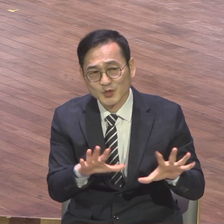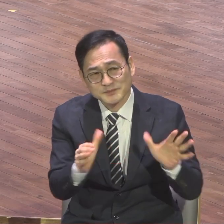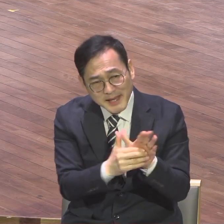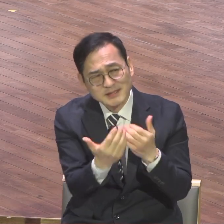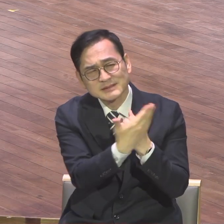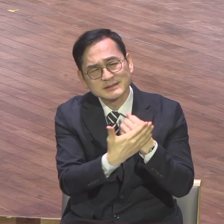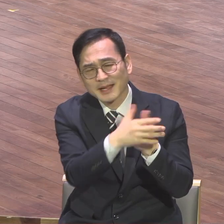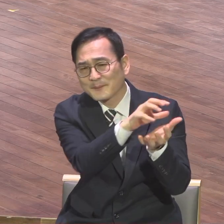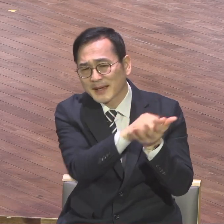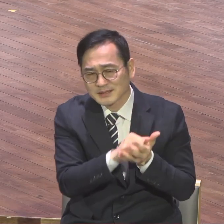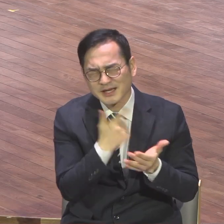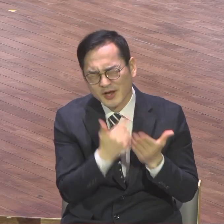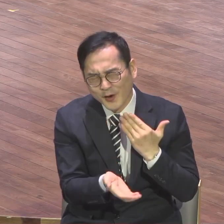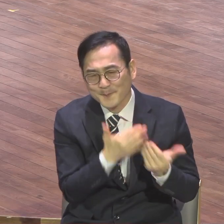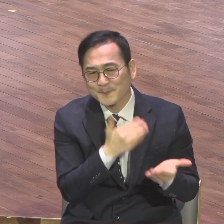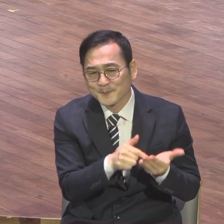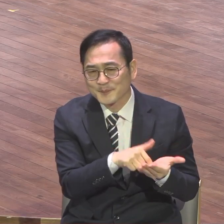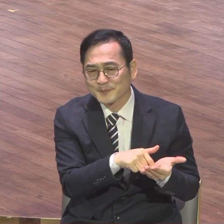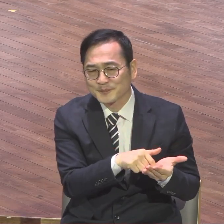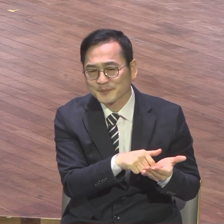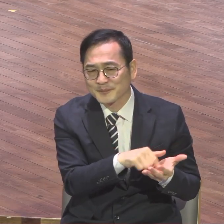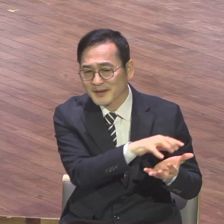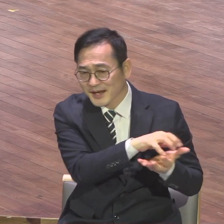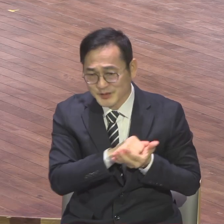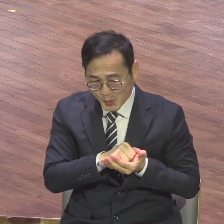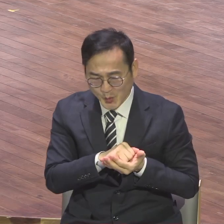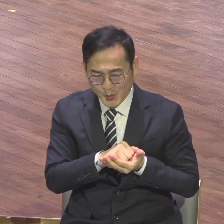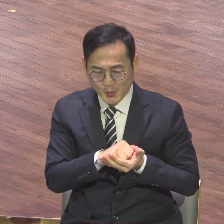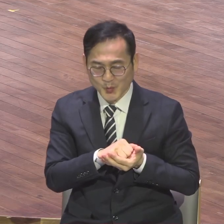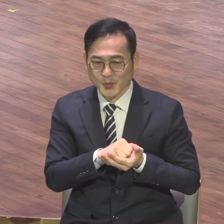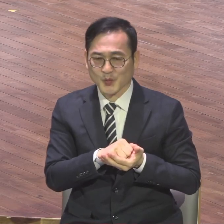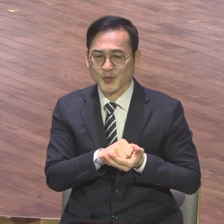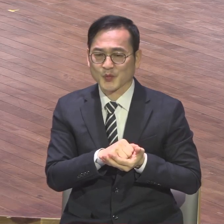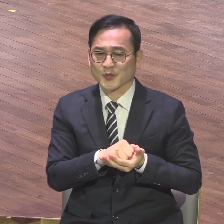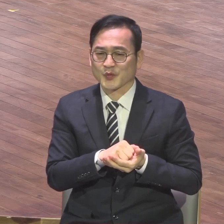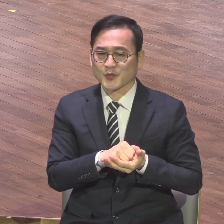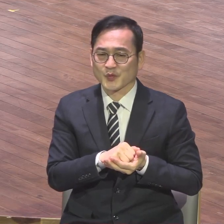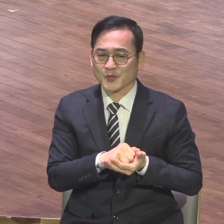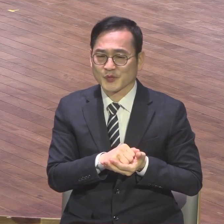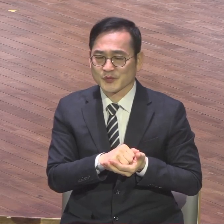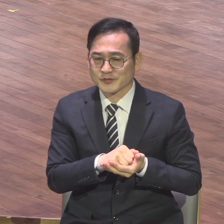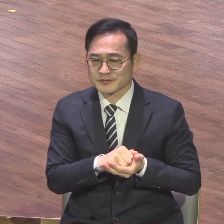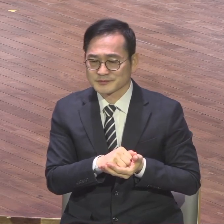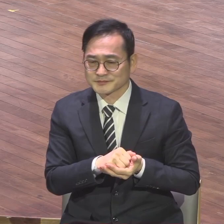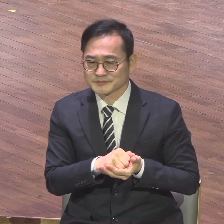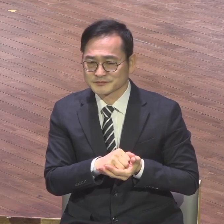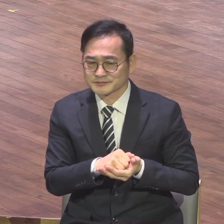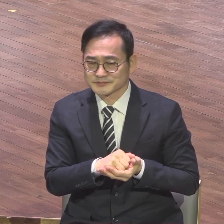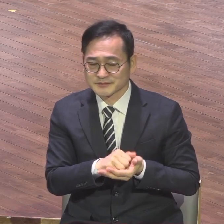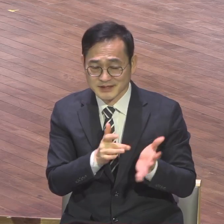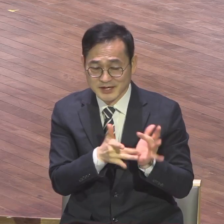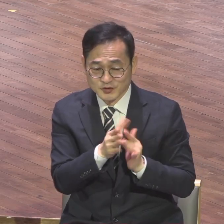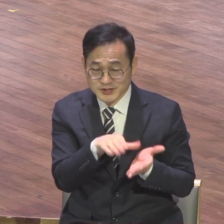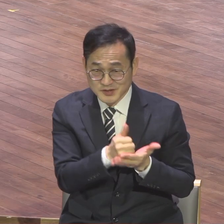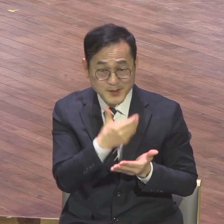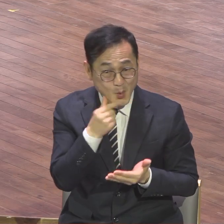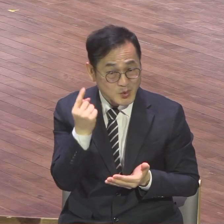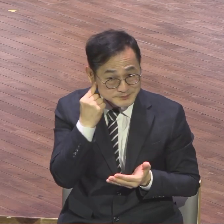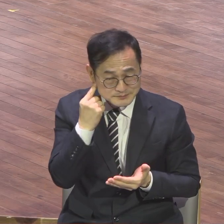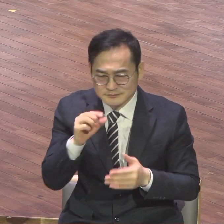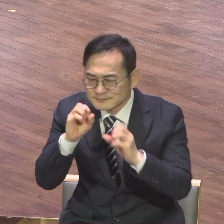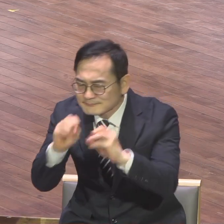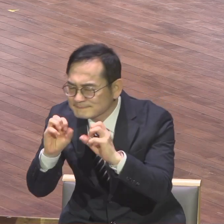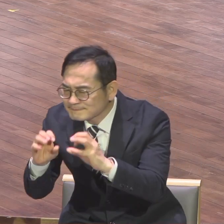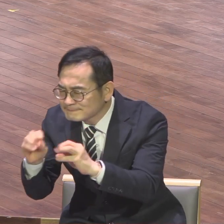받았던 모든 체험했던 것들을 예수 그리스도의 복음, 이것을 이들에게